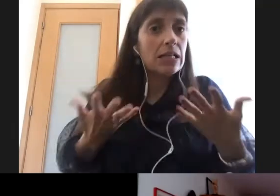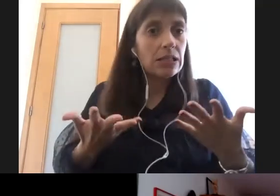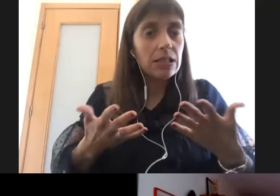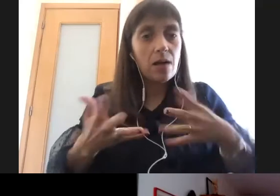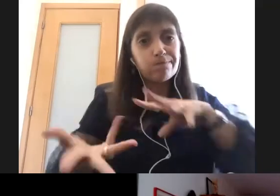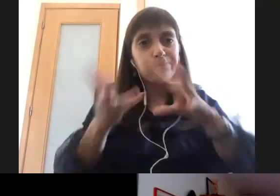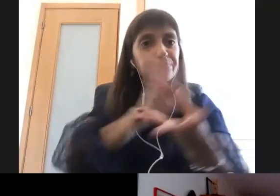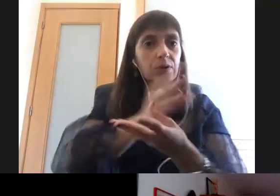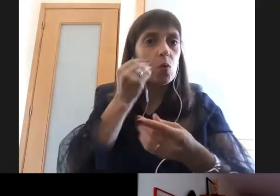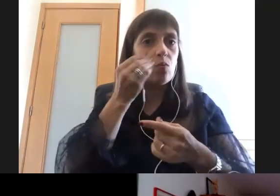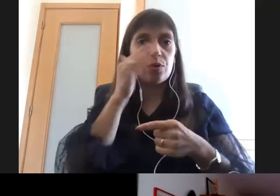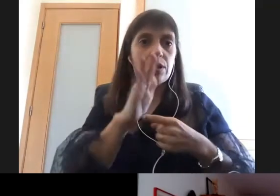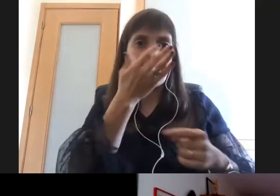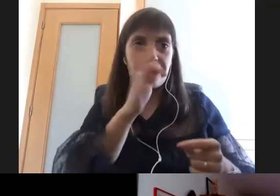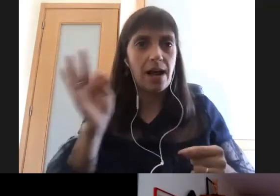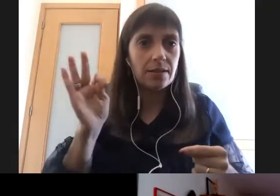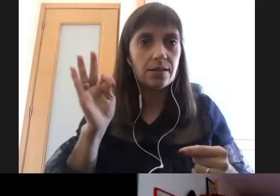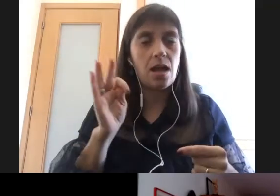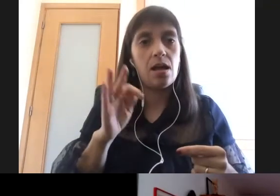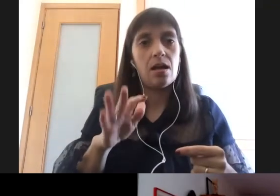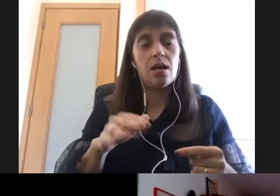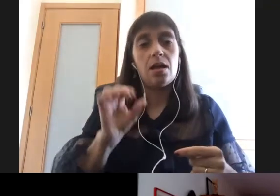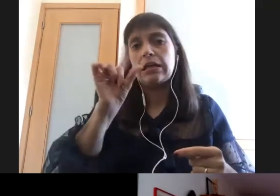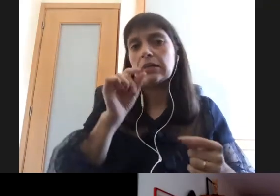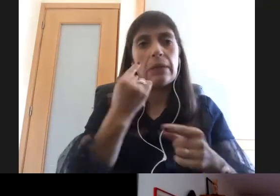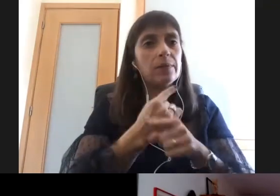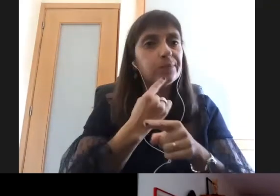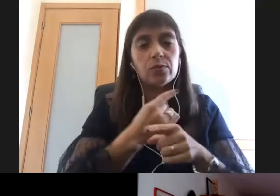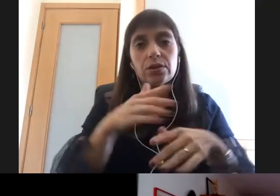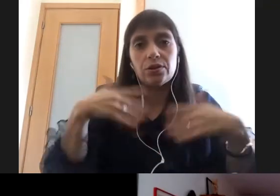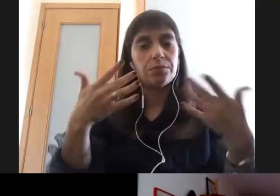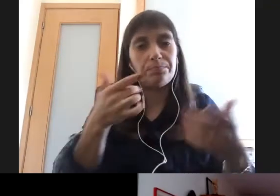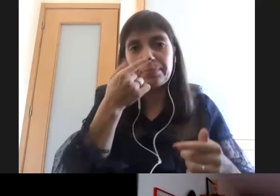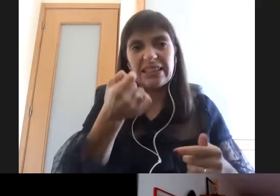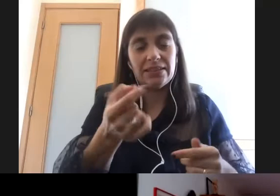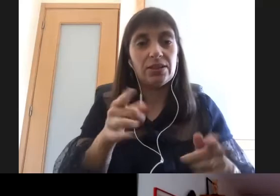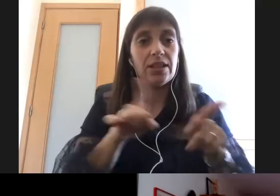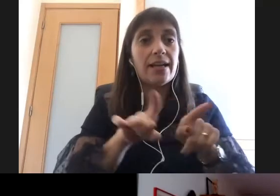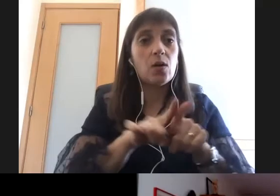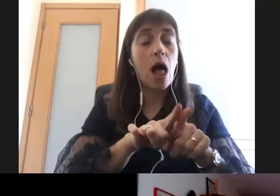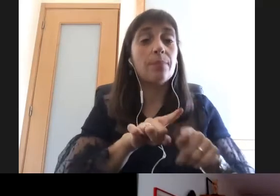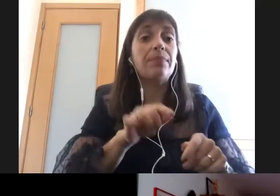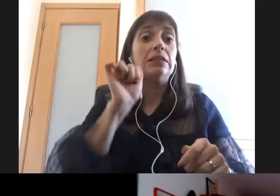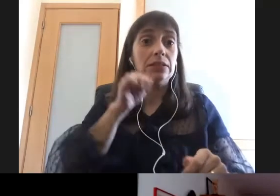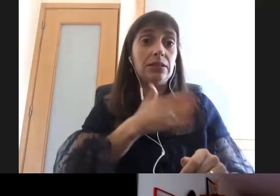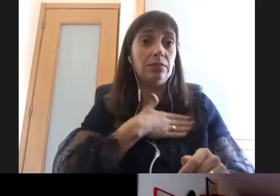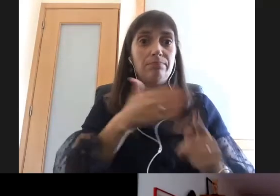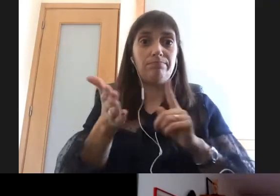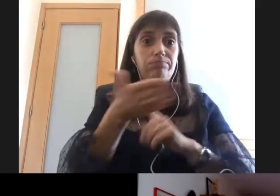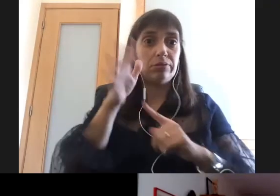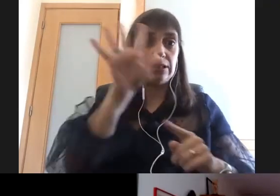ação francesa e coisas do tipo. Era um nacionalismo autoritário profundamente católico.